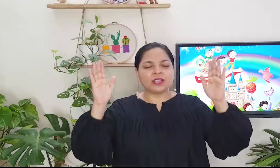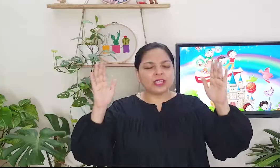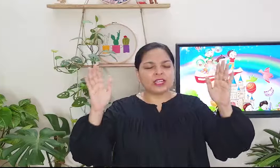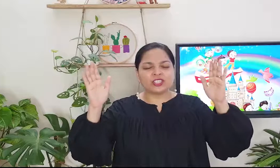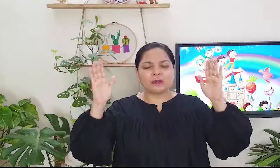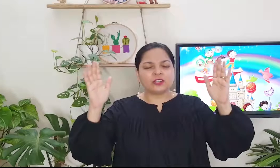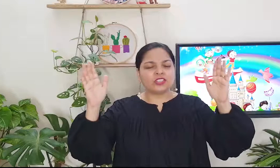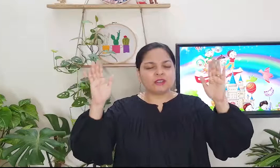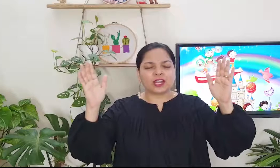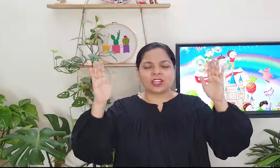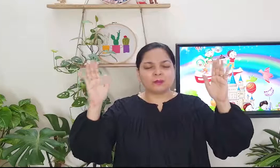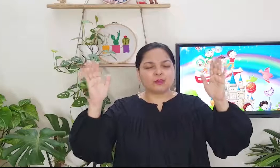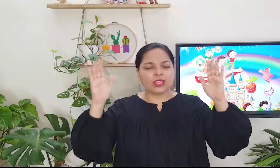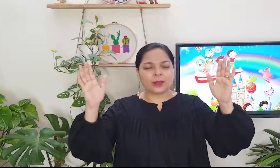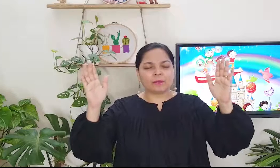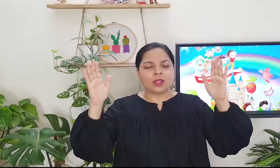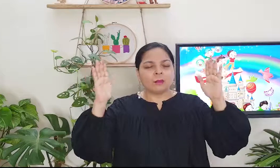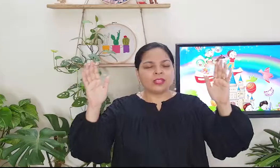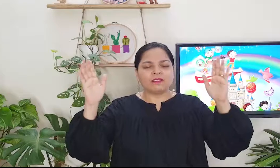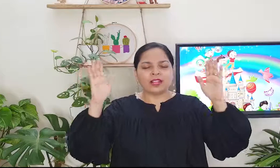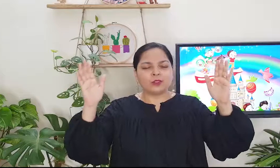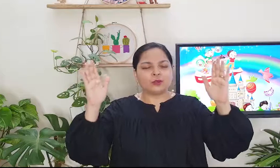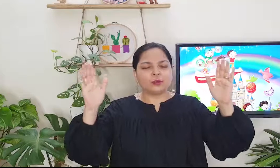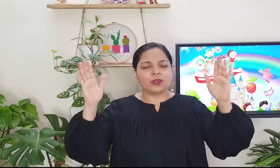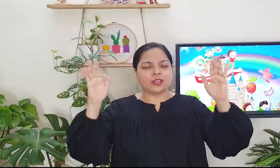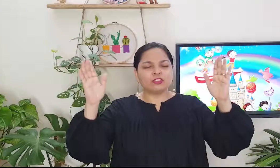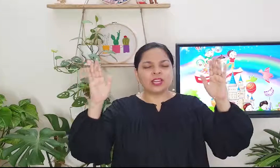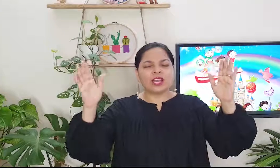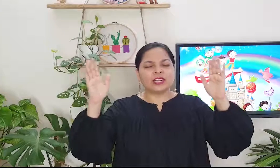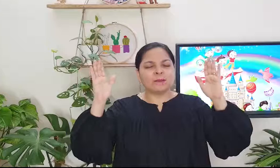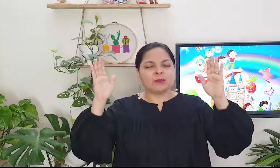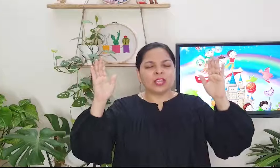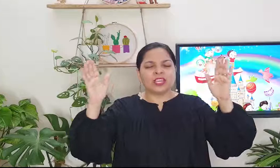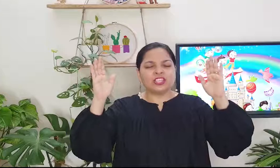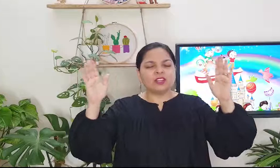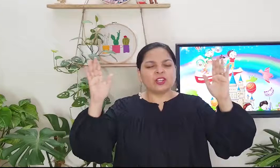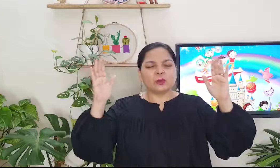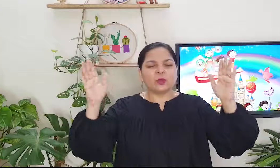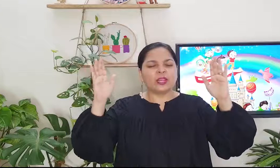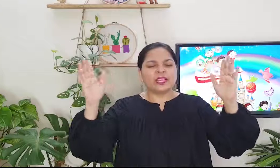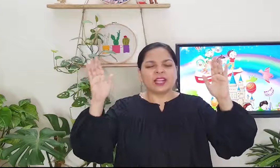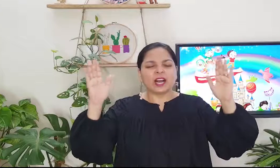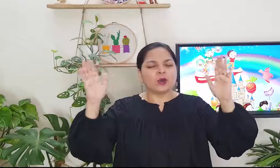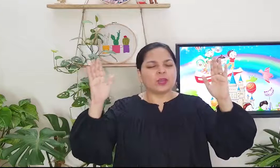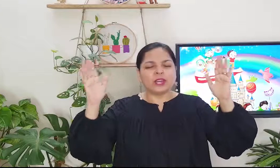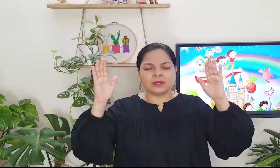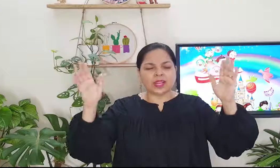সেই সব বাচ্চাদের জন্য যারা এখনই প্রভু তোমাকে জীবন দিচ্ছে। ধন্যবাদ দিচ্ছি প্রভু, আমি ওদের ওপরে জীবনের শয়তানের কোনো অধিকার নেই,